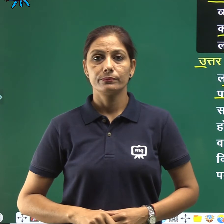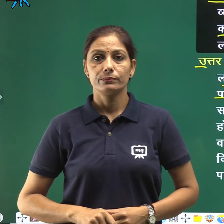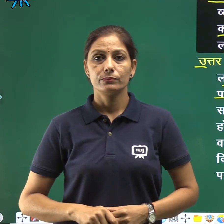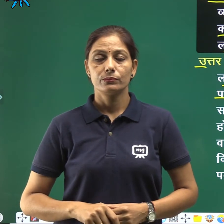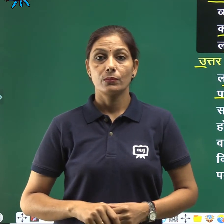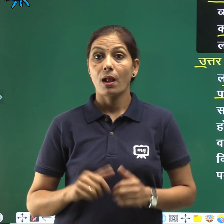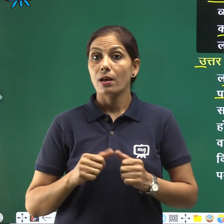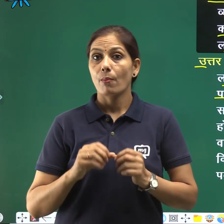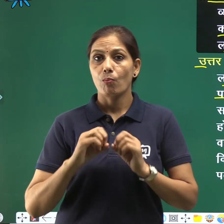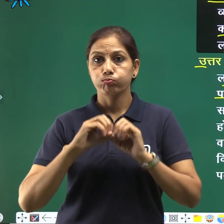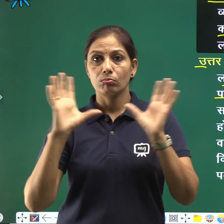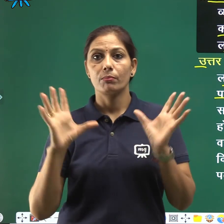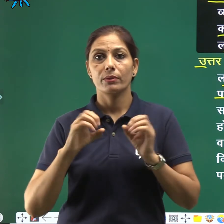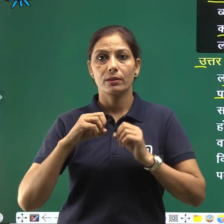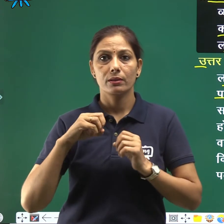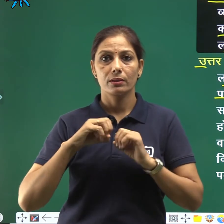बम गिराया होगा